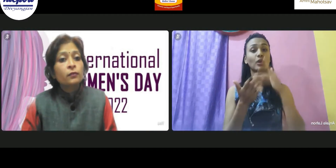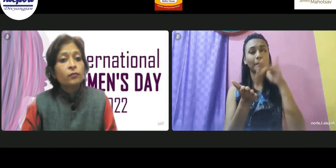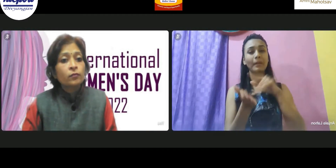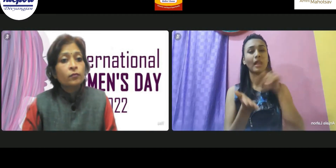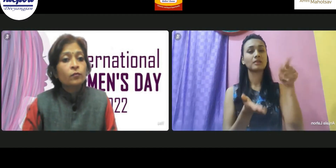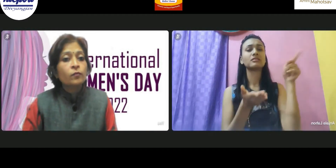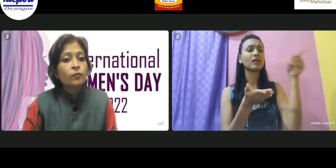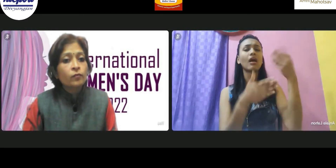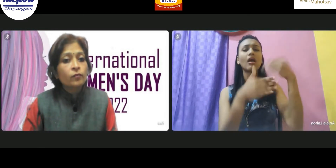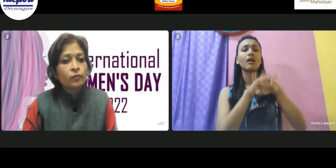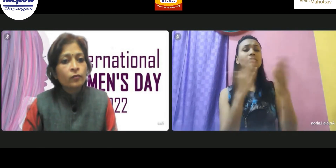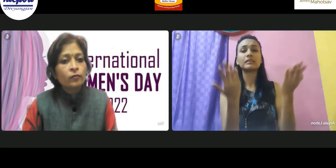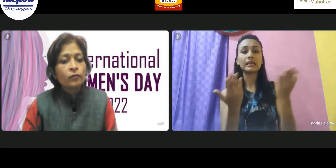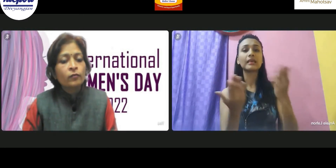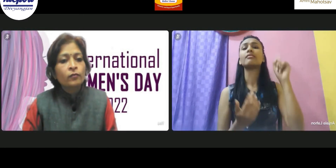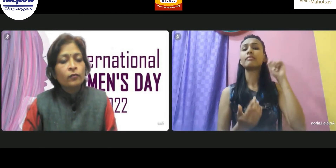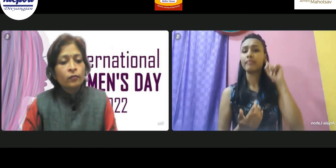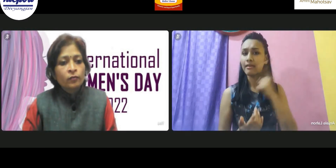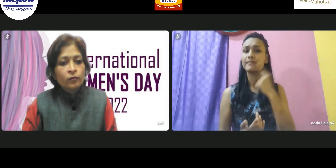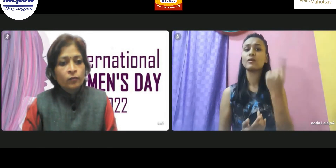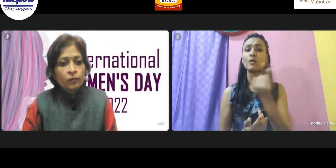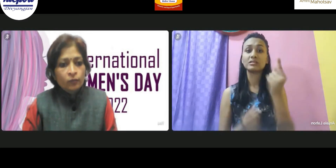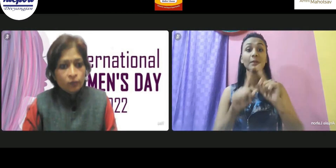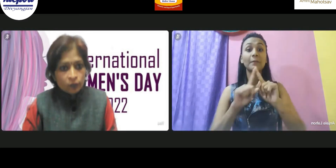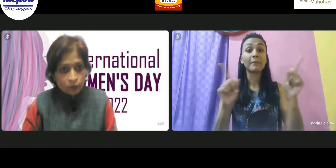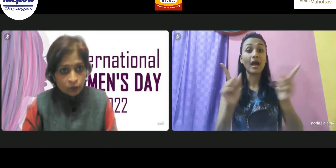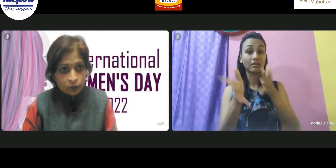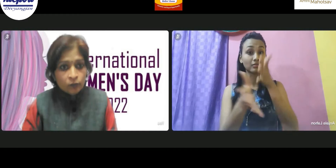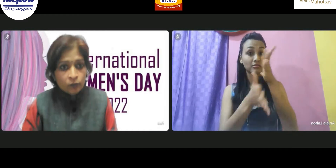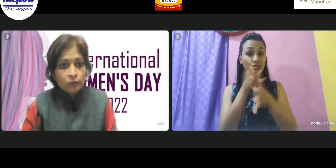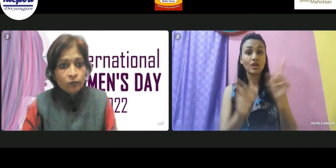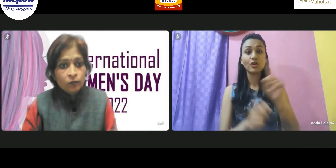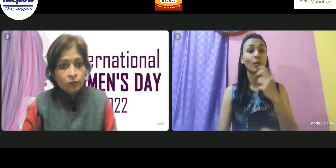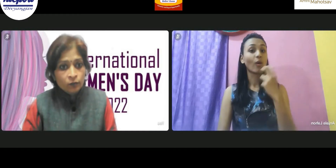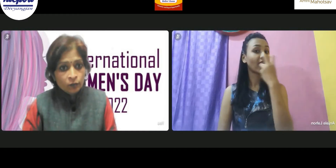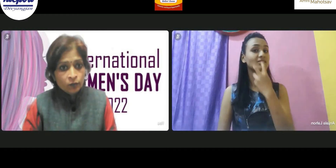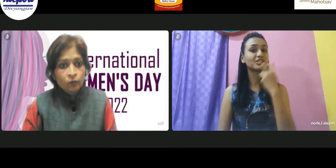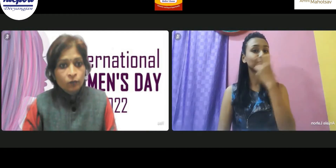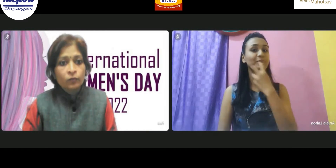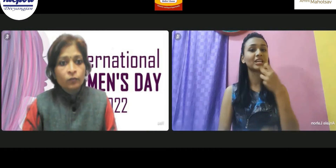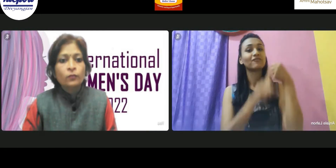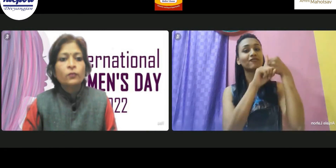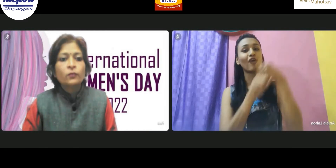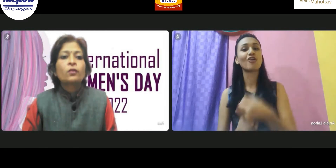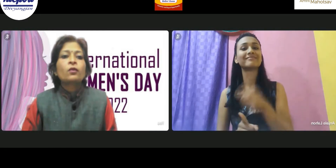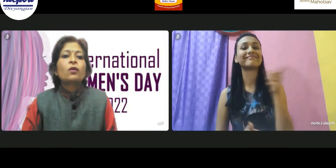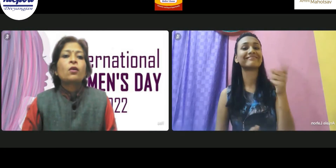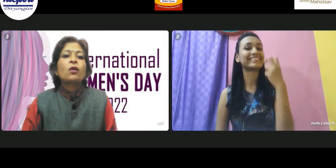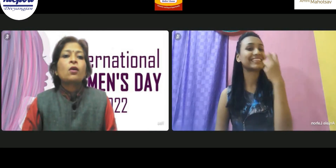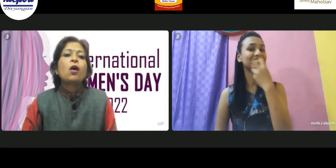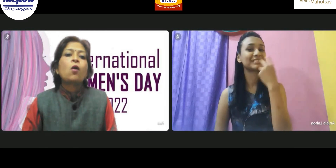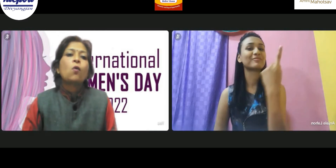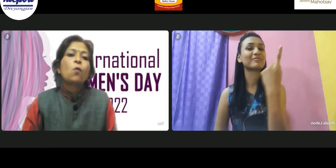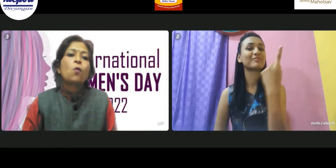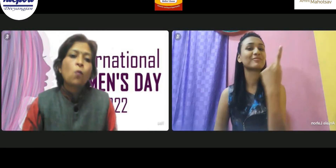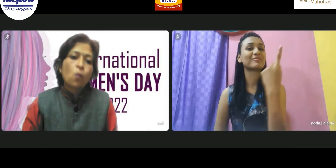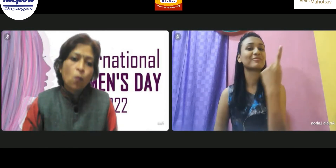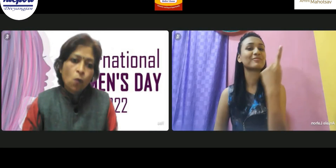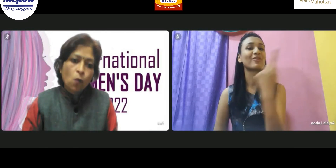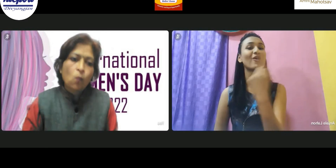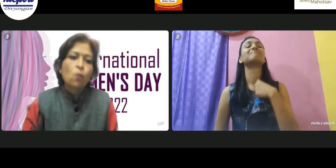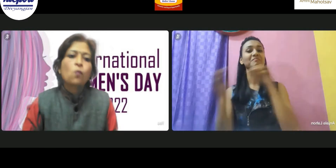देखा। उस विज्ञापन में एक बधिर विद्यालय के बारे में जानकारी थी, लेकिन वह बधिर